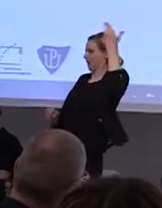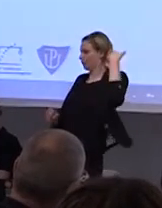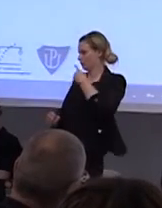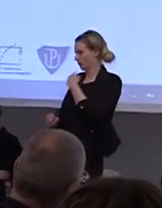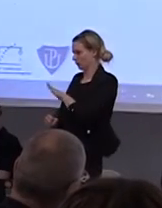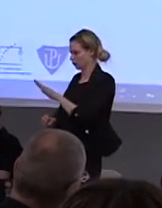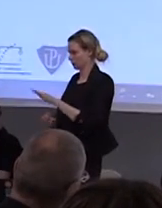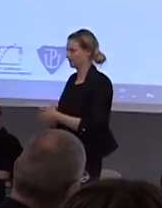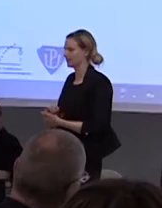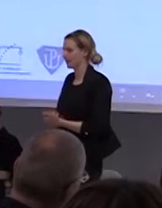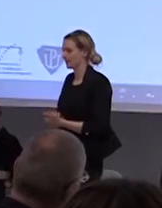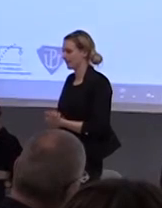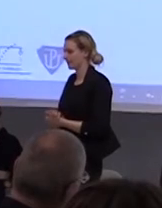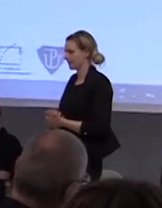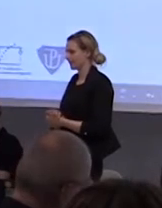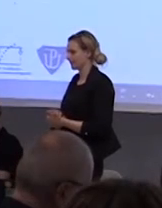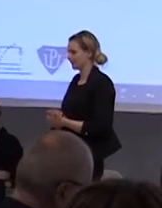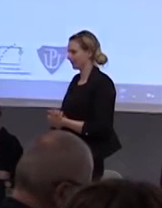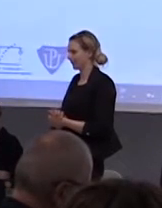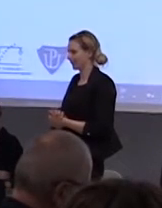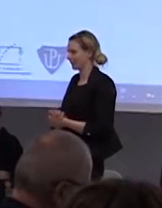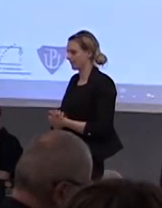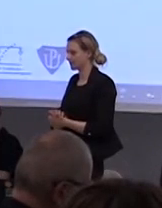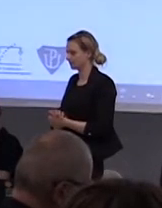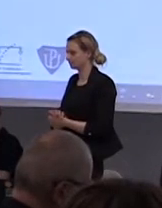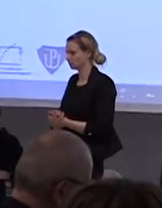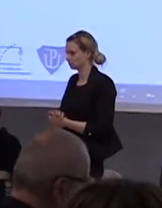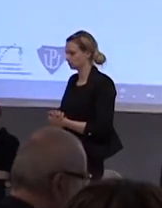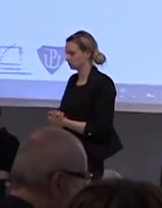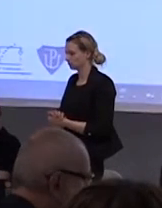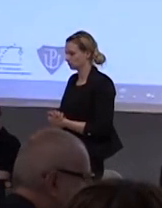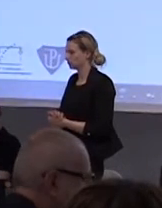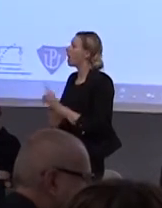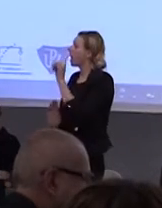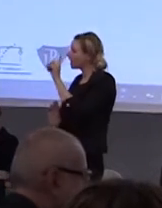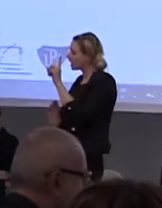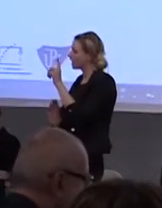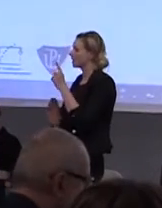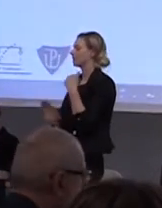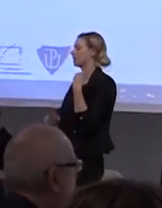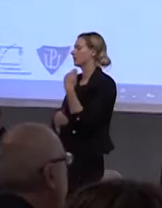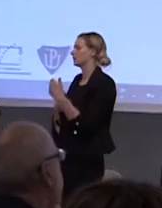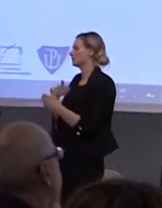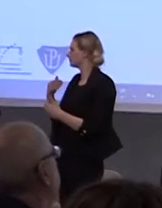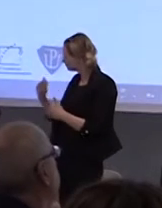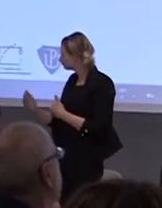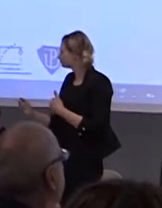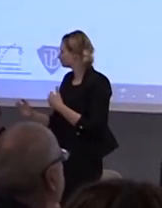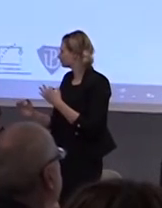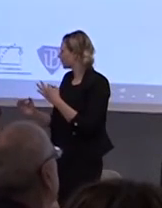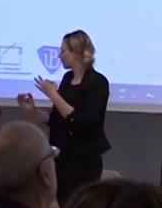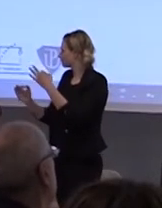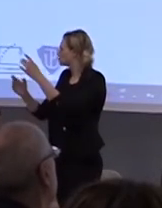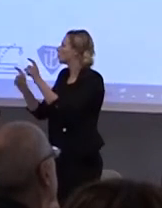all has led to the policy being widely supported. Časem však získala dobře financovaná a dobře